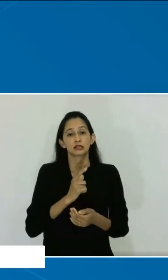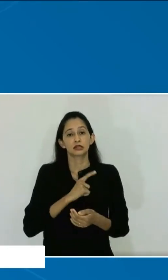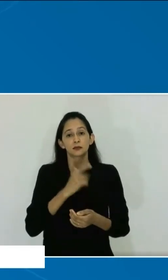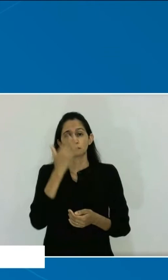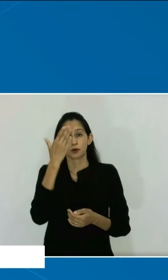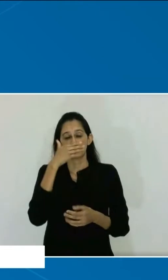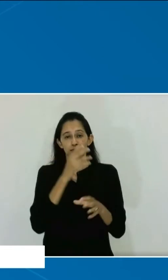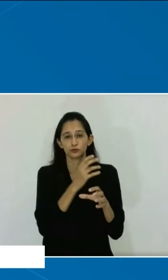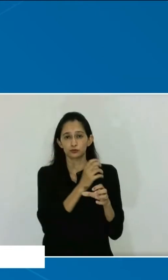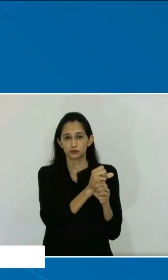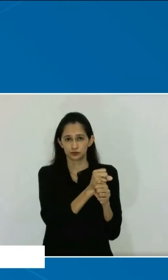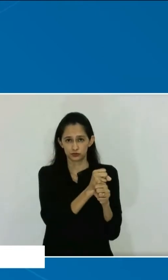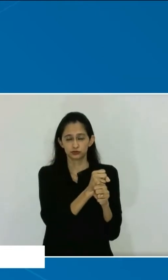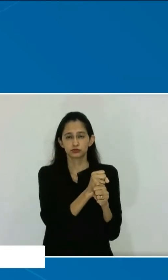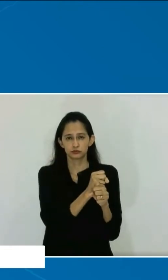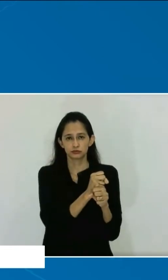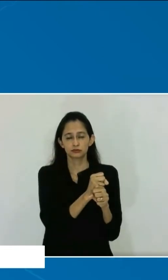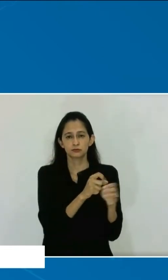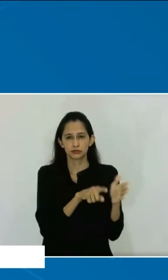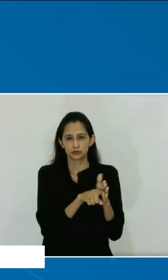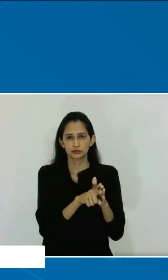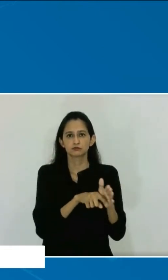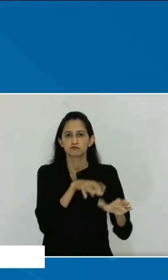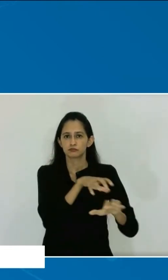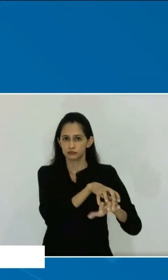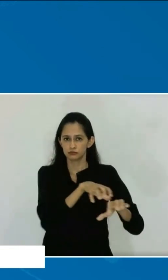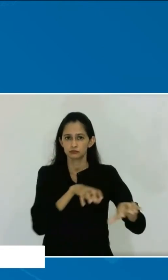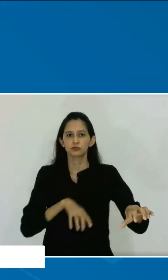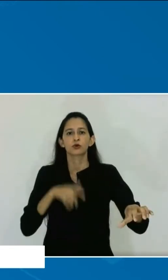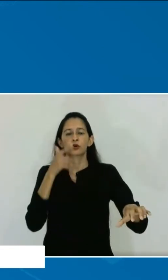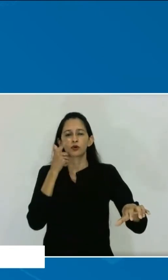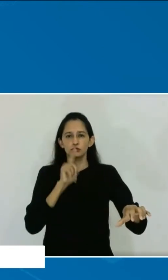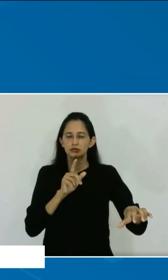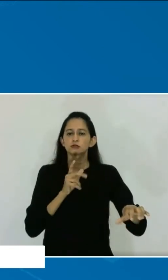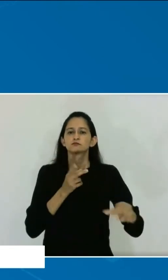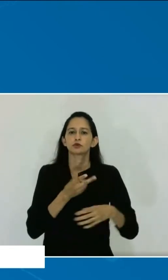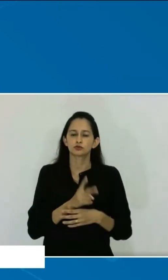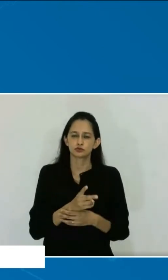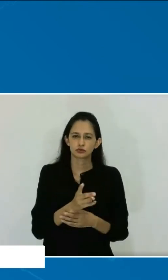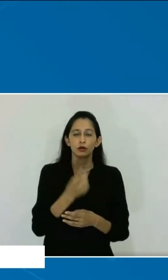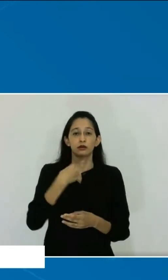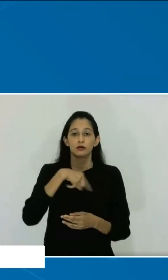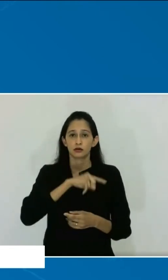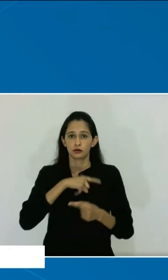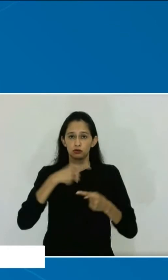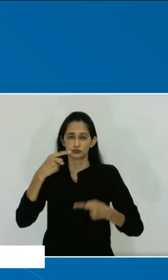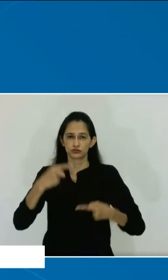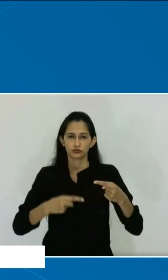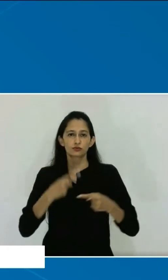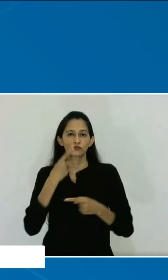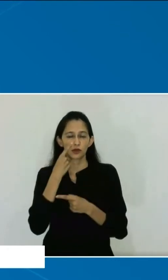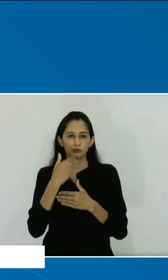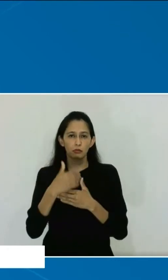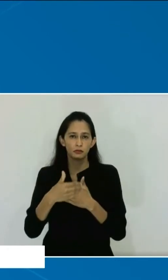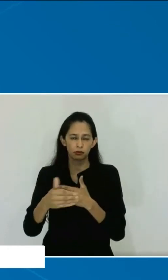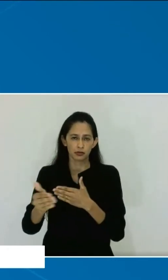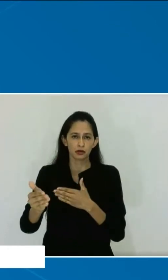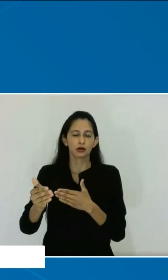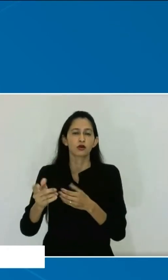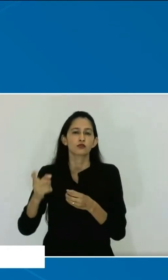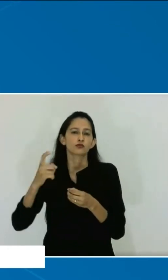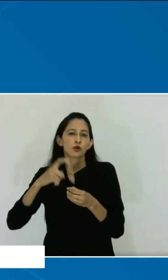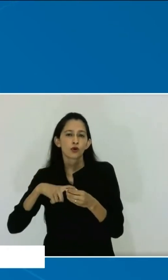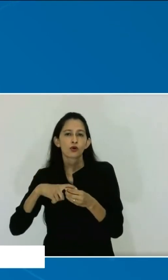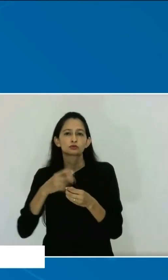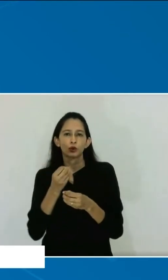ensino remoto emergencial é um sucesso. Nós iremos discutir o retorno de atividades